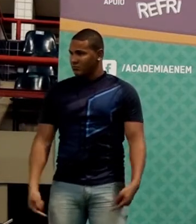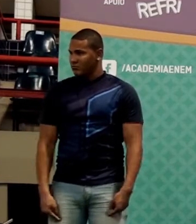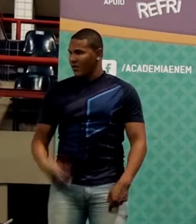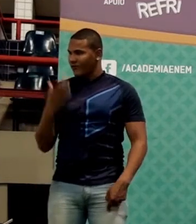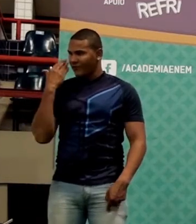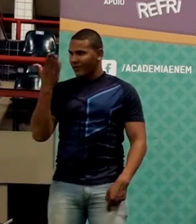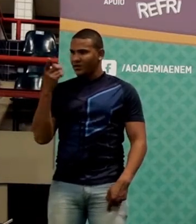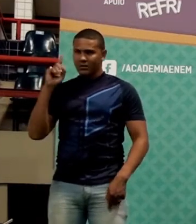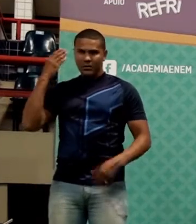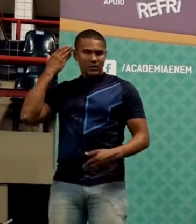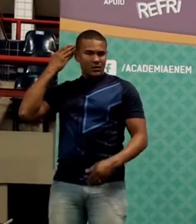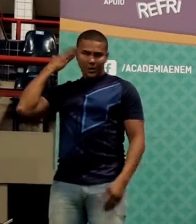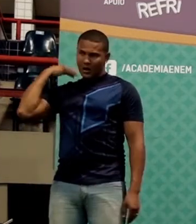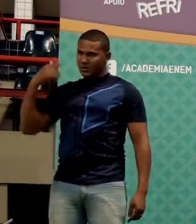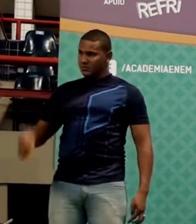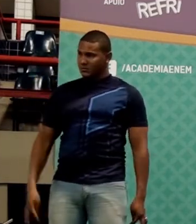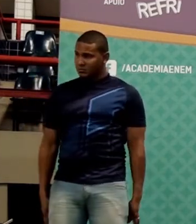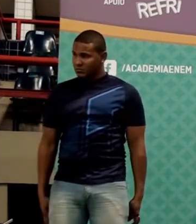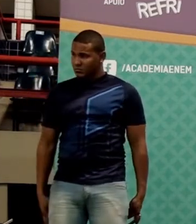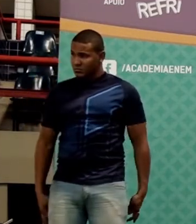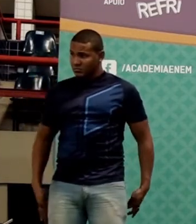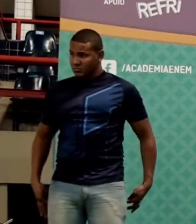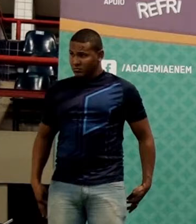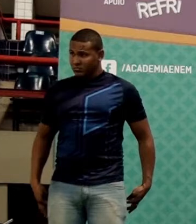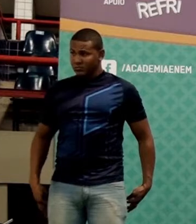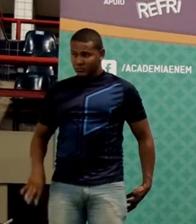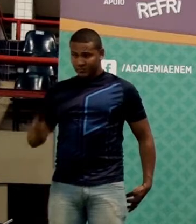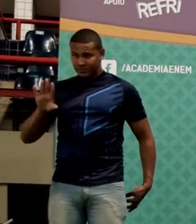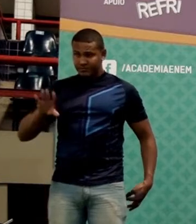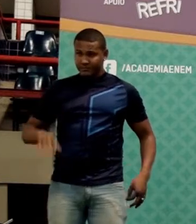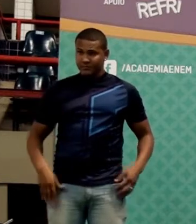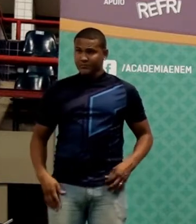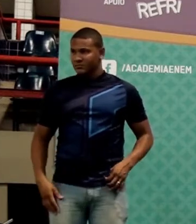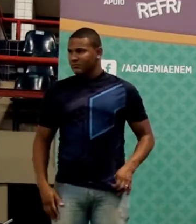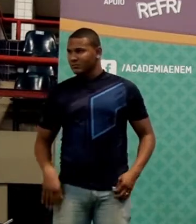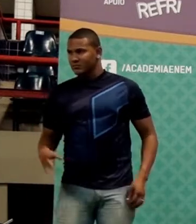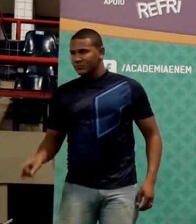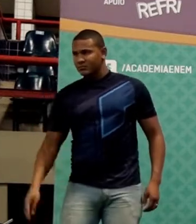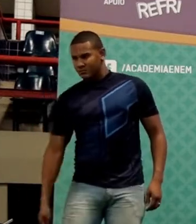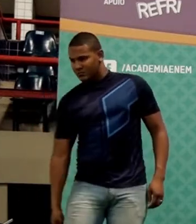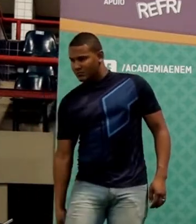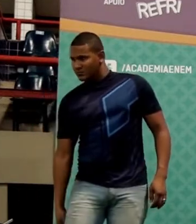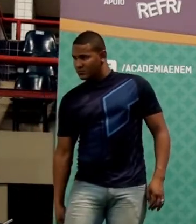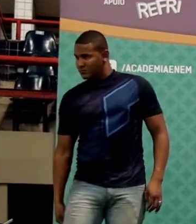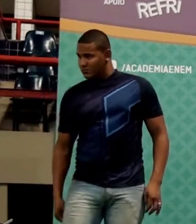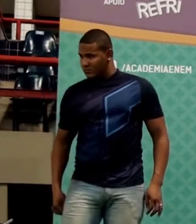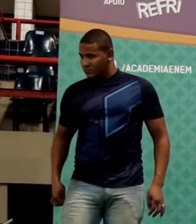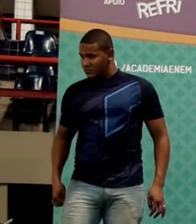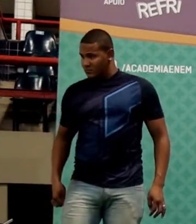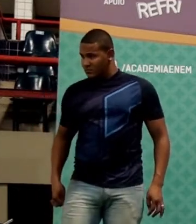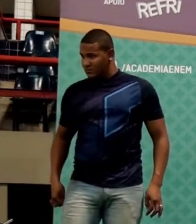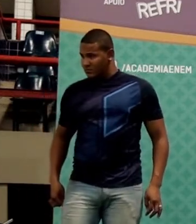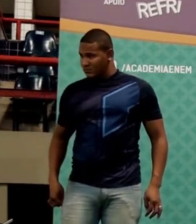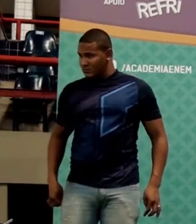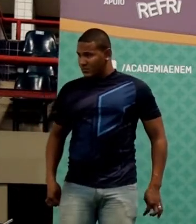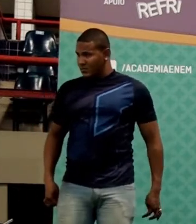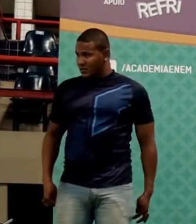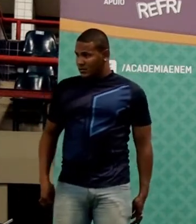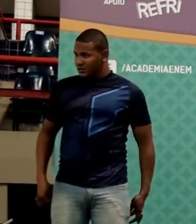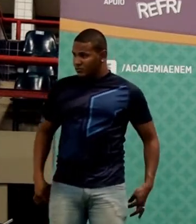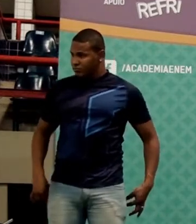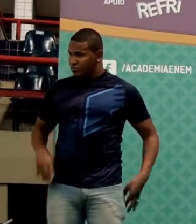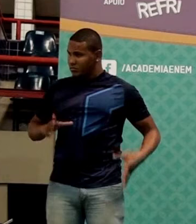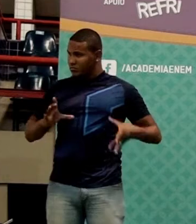protegido. Então os canuzinhos, estou falando de uma linguagem bem vulgar, bem popular, esses canuzinhos que ligam a panturrilha ao restante do corpo